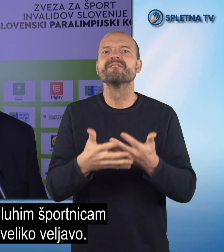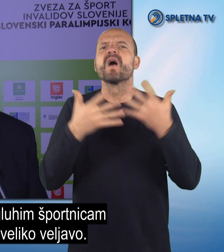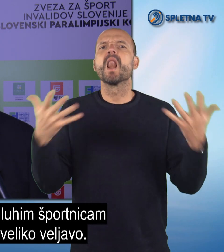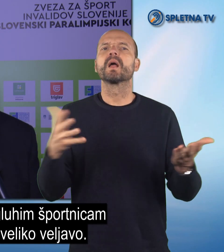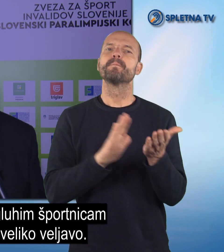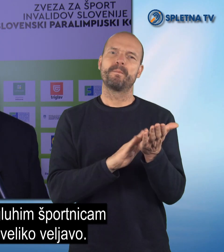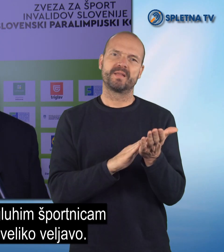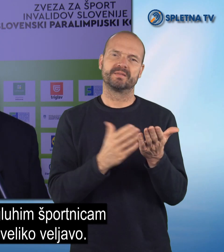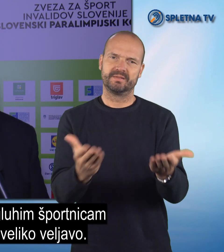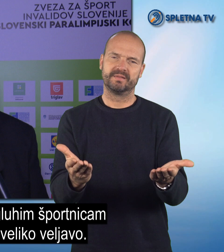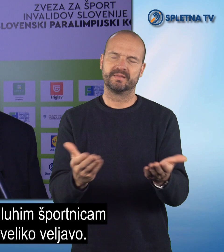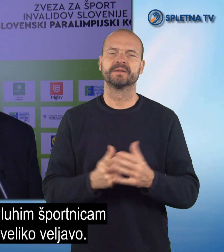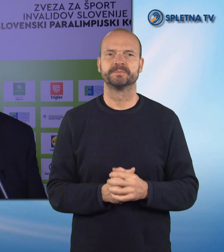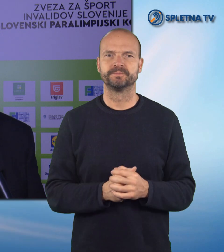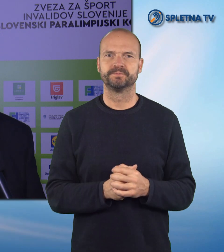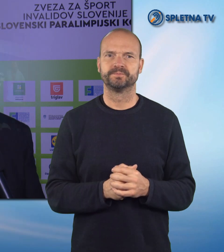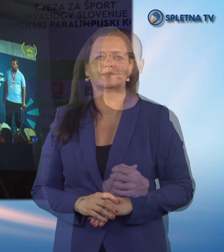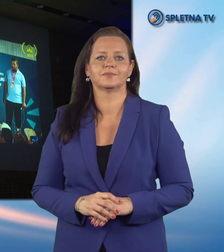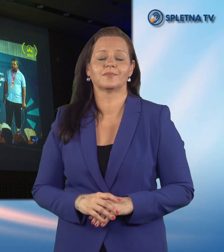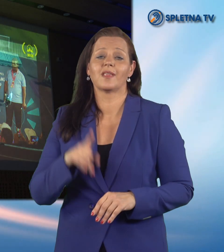panogam veliko veljavo.